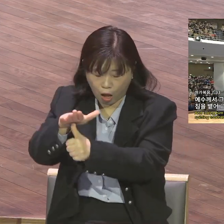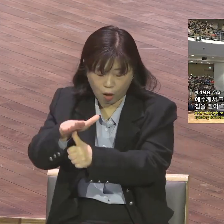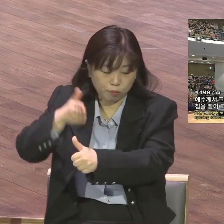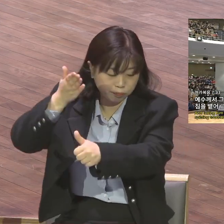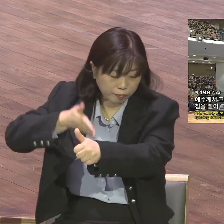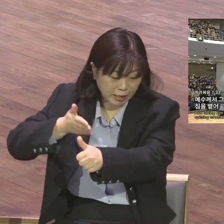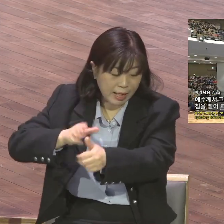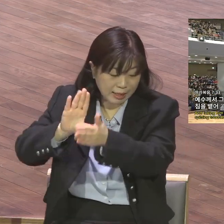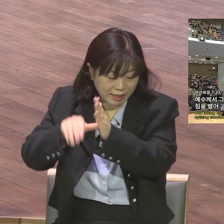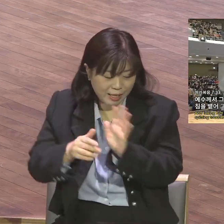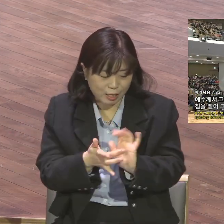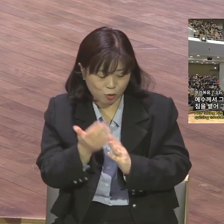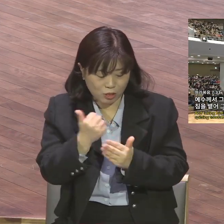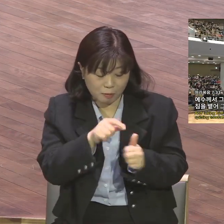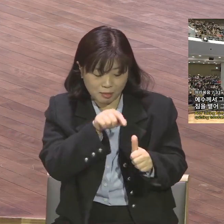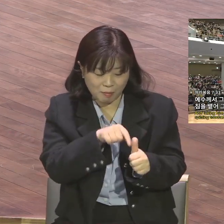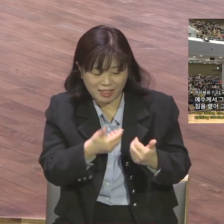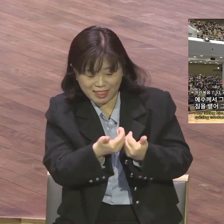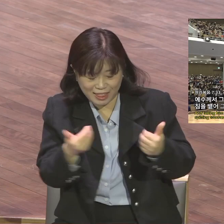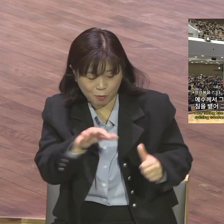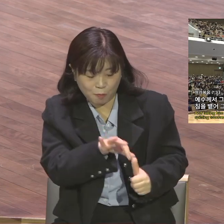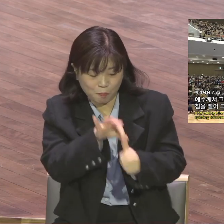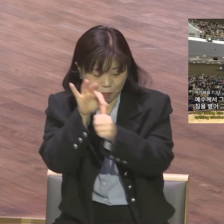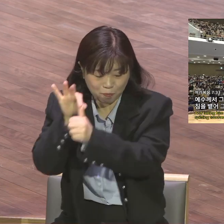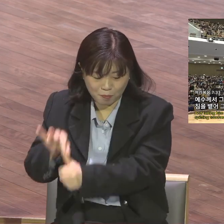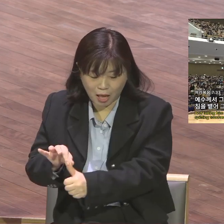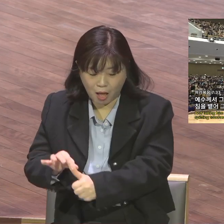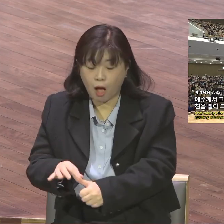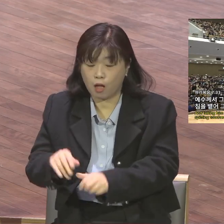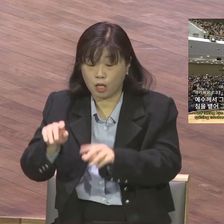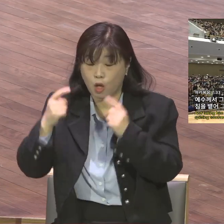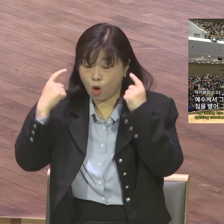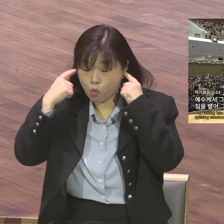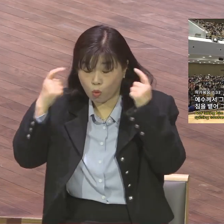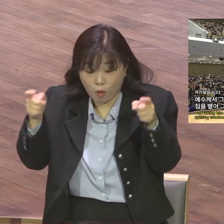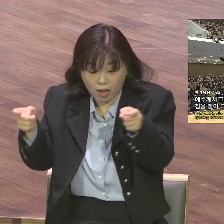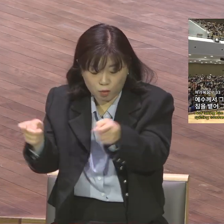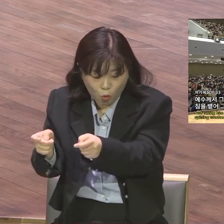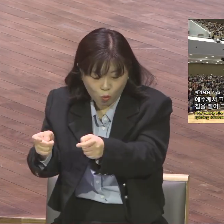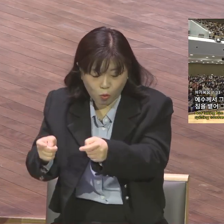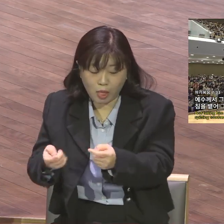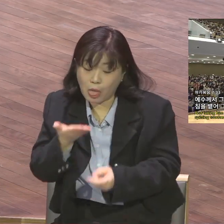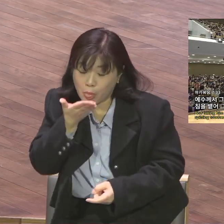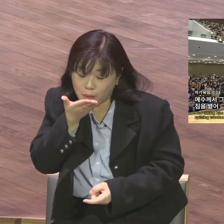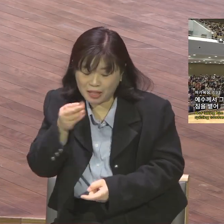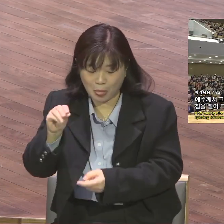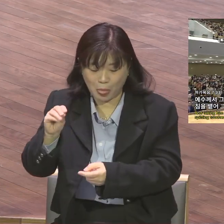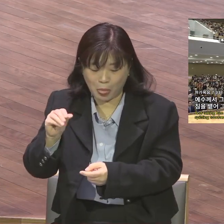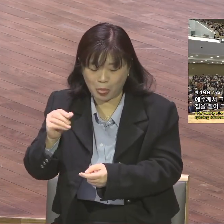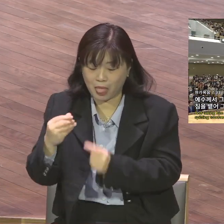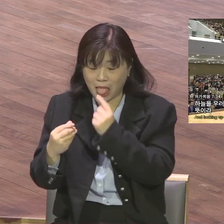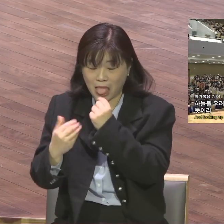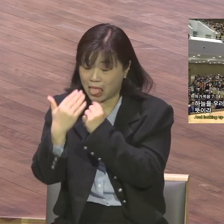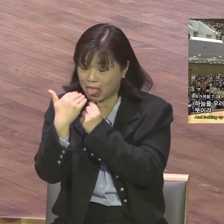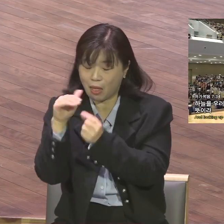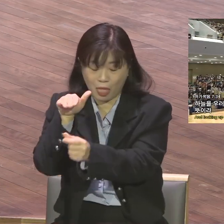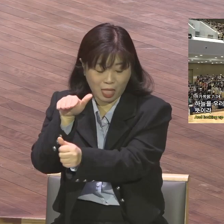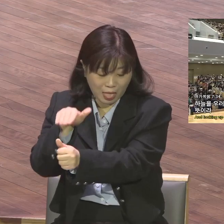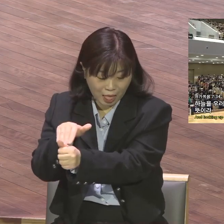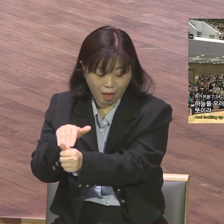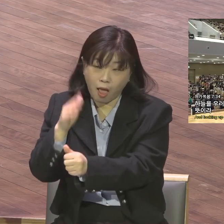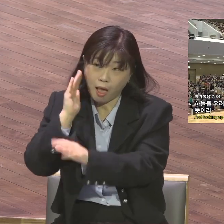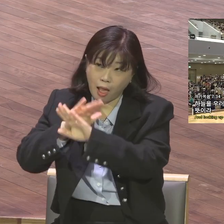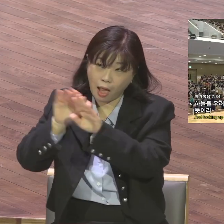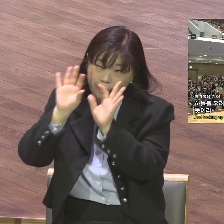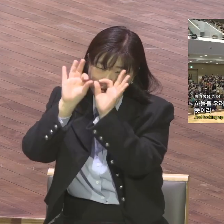예수께서 그 사람을 따로 데리고 무리를 떠나사 손가락을 그의 양귀에 넣고 침을 뱉어 그의 혀에 손을 대시며